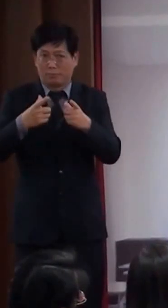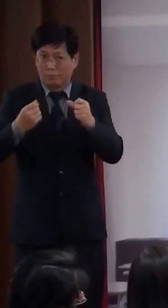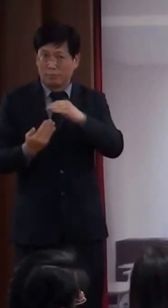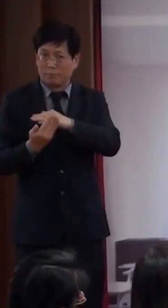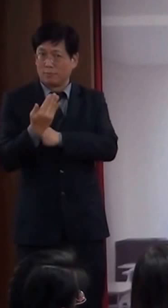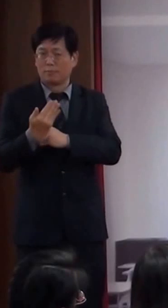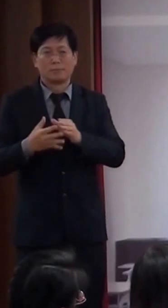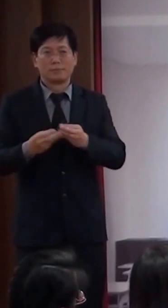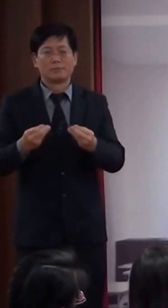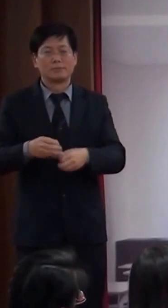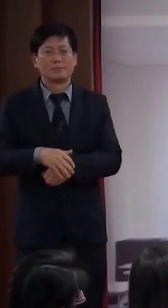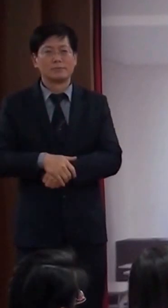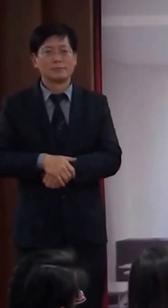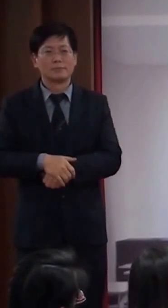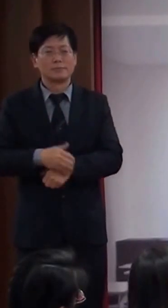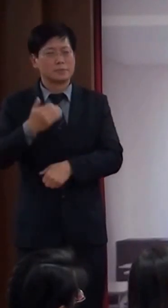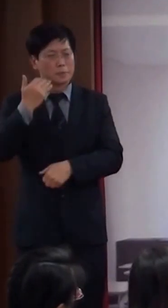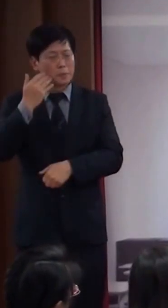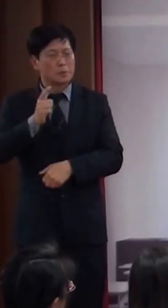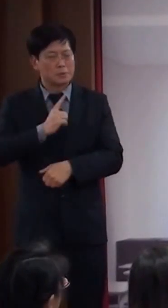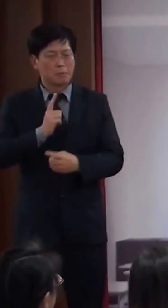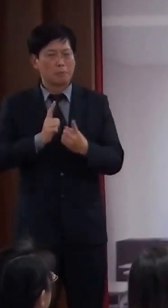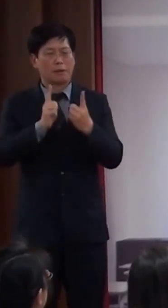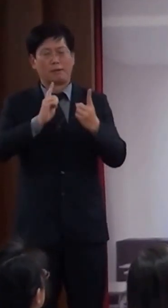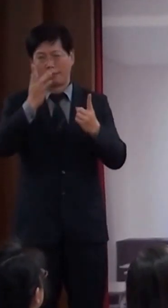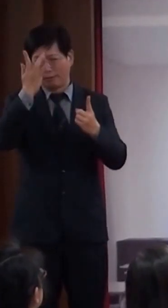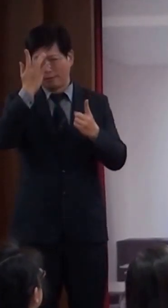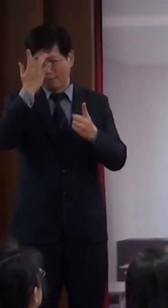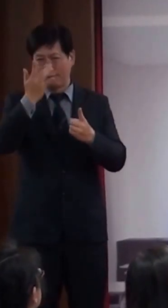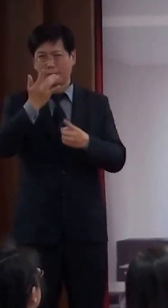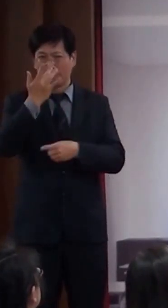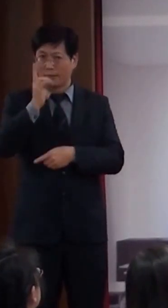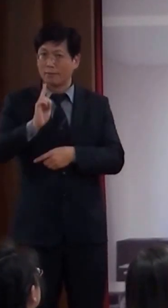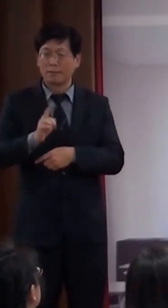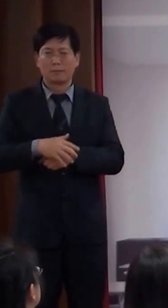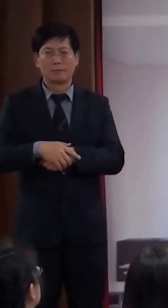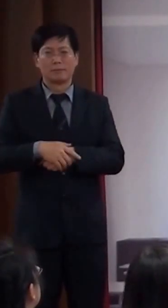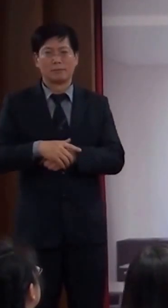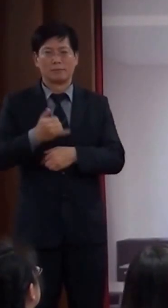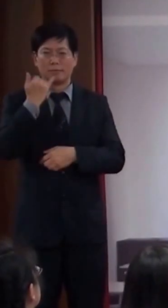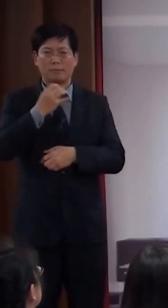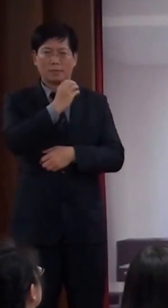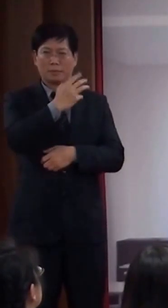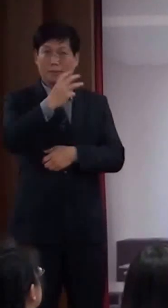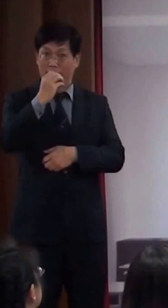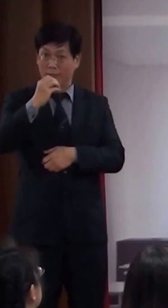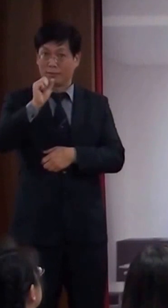位在使用上呢，如果有任何的问题呢，它有